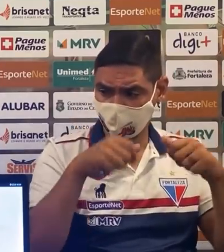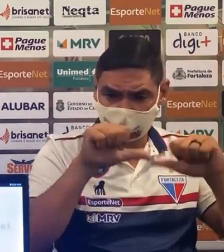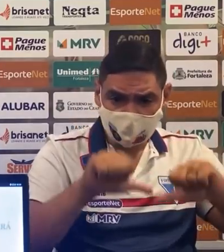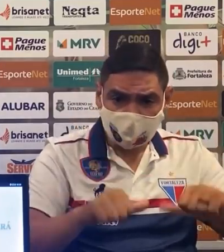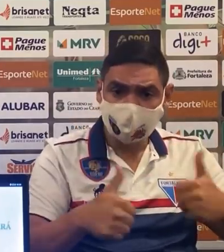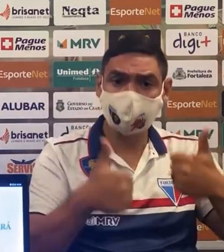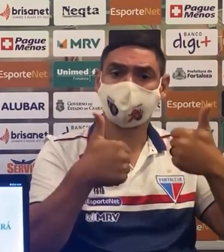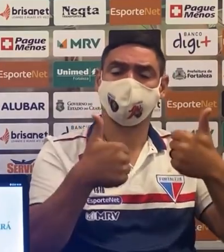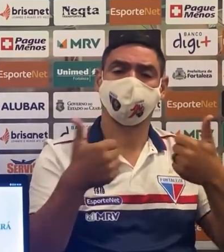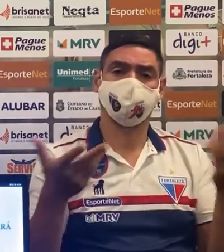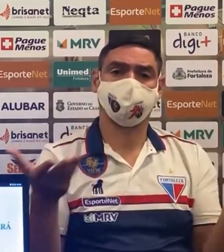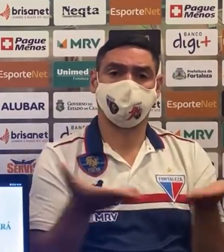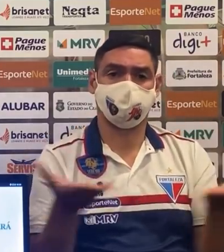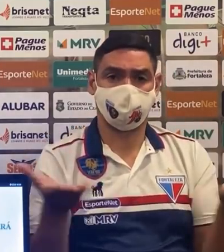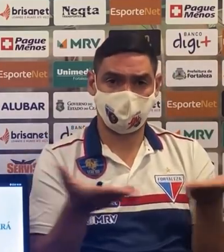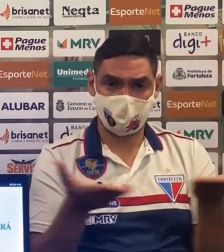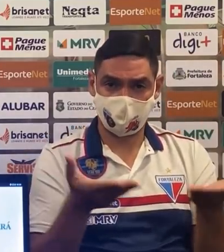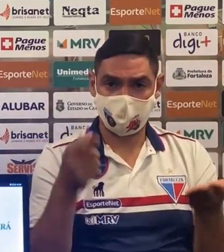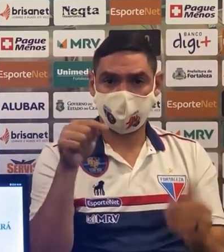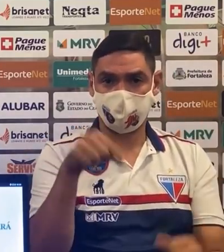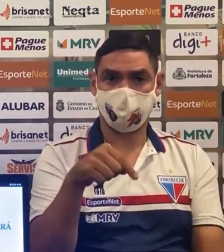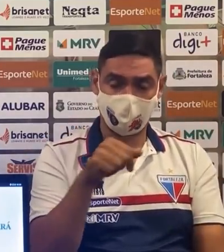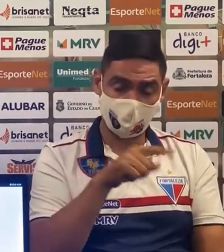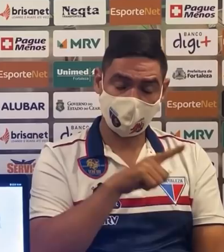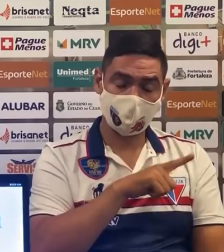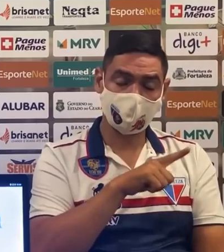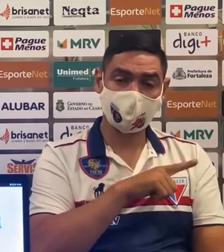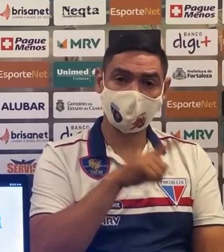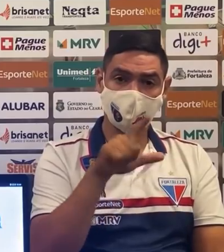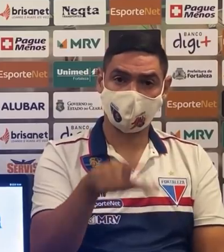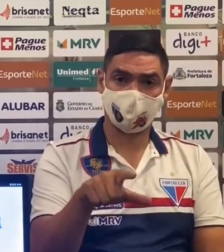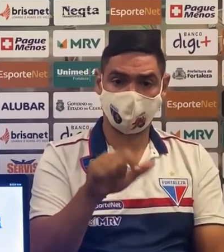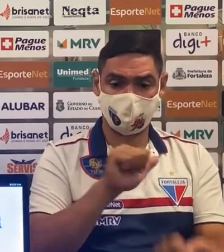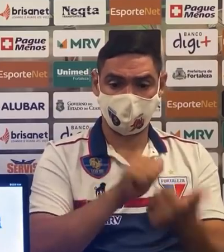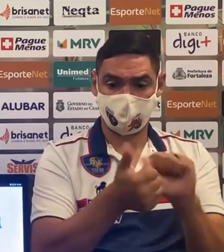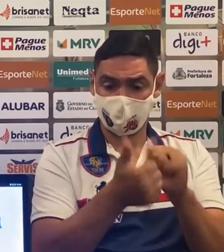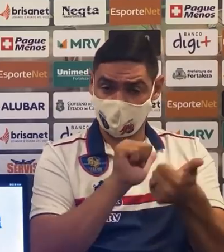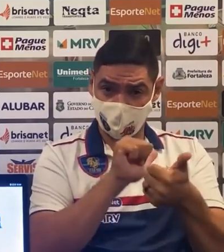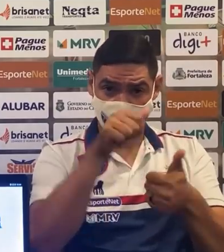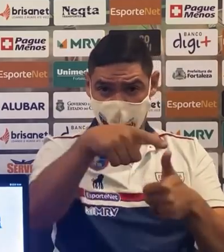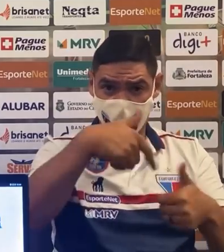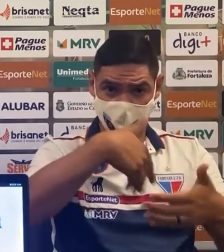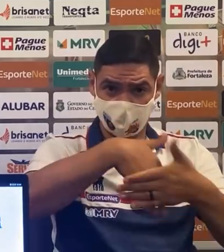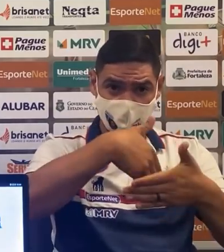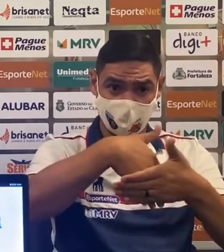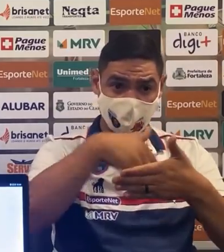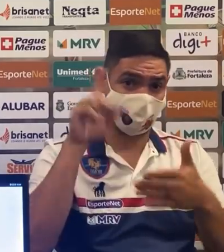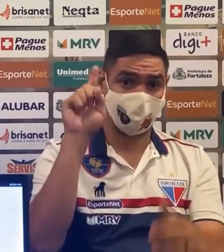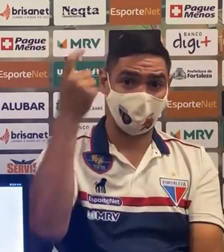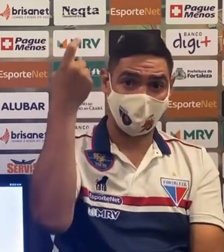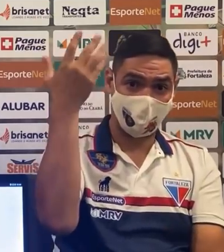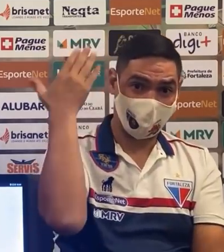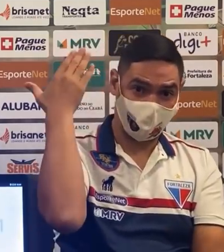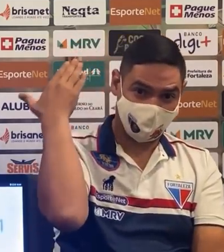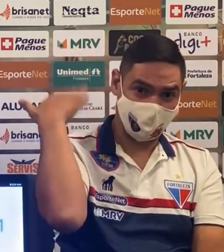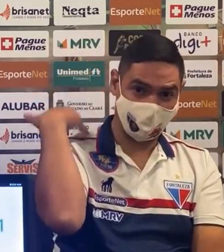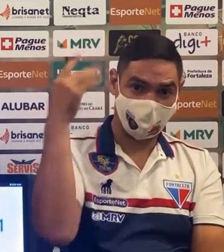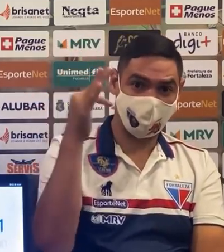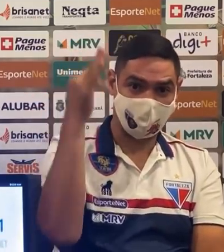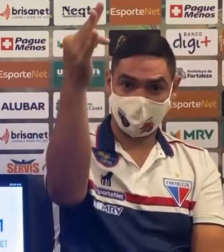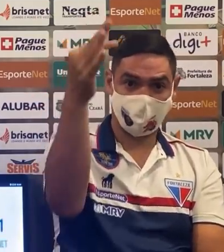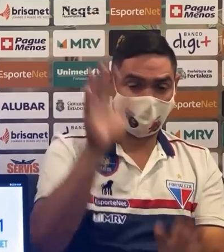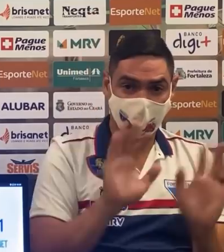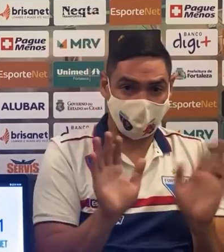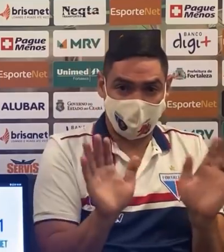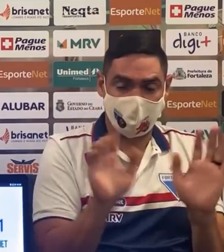do presente, porque o futebol a gente vive do presente, né? Não vive da história do passado, mas esses jogadores todos, eu acho que têm